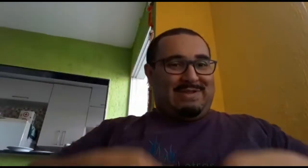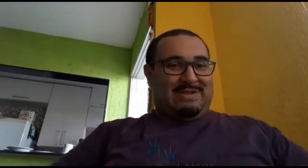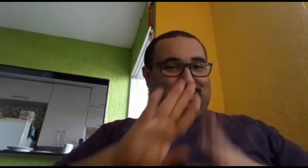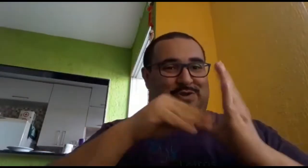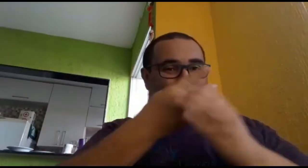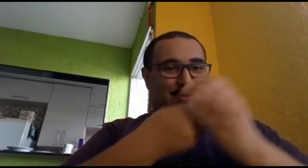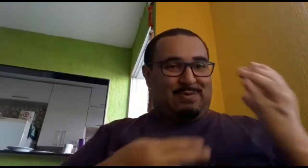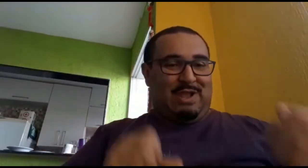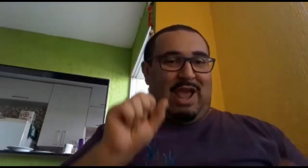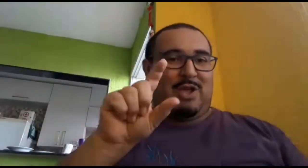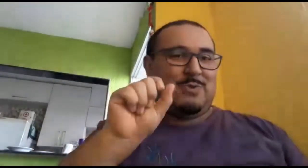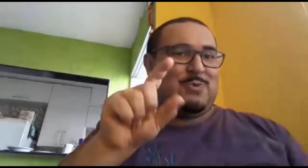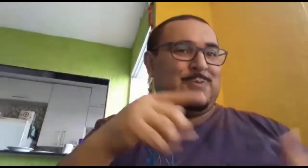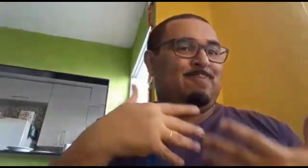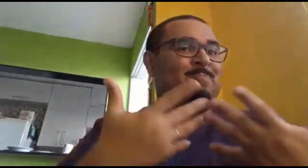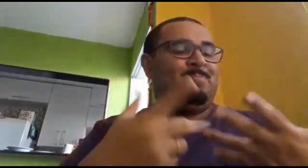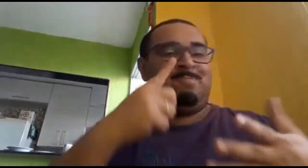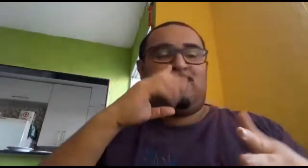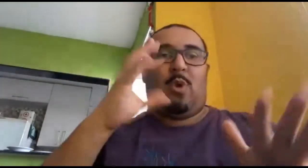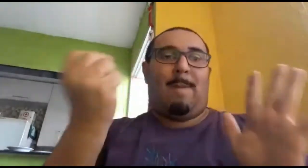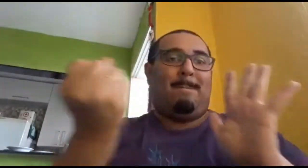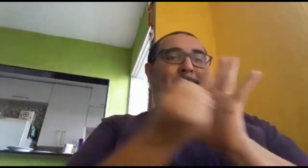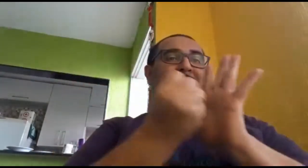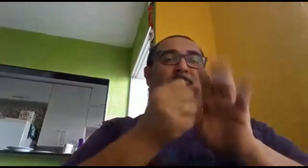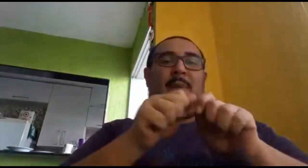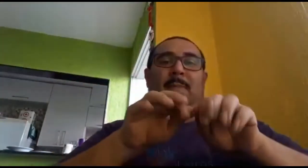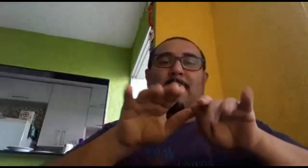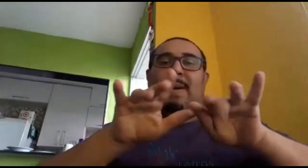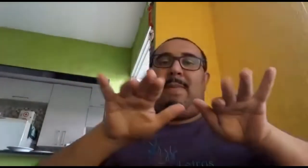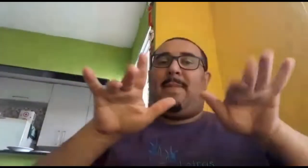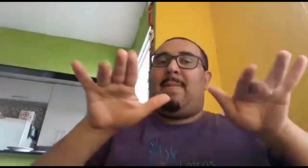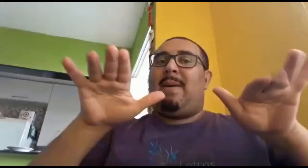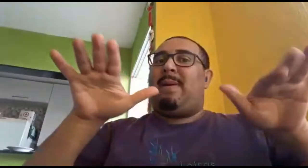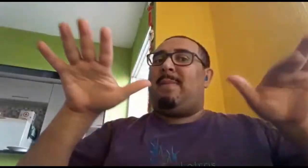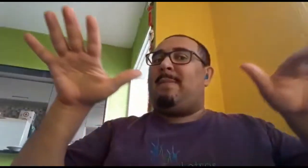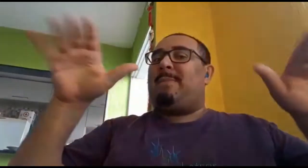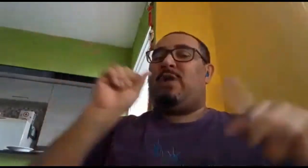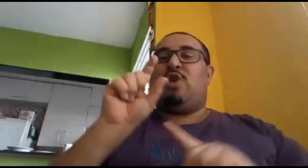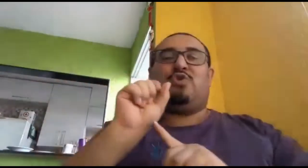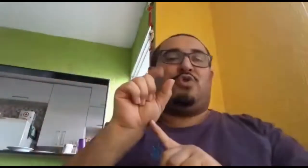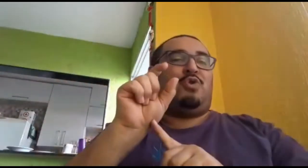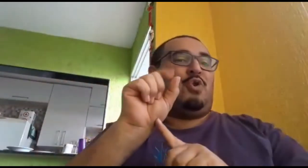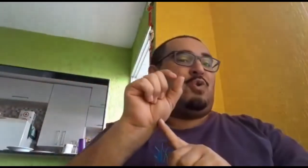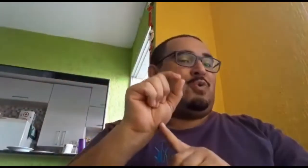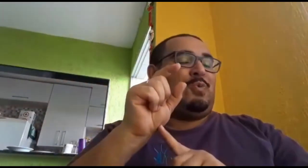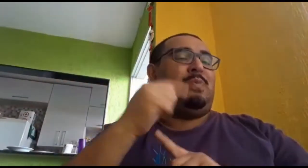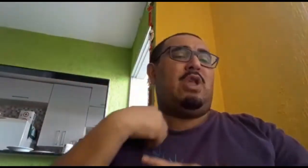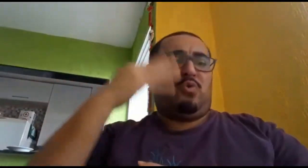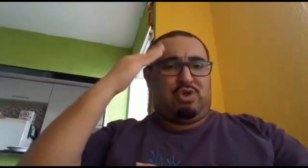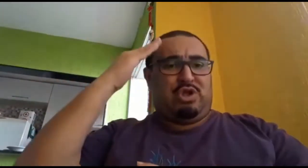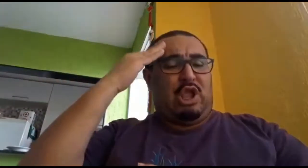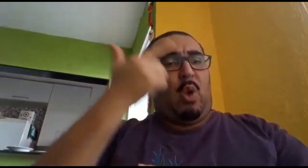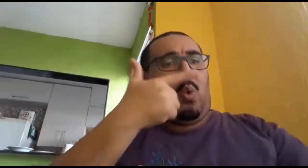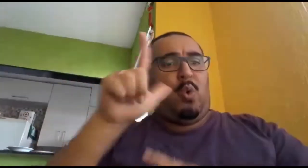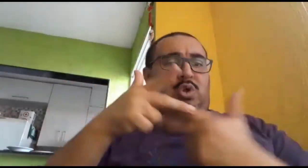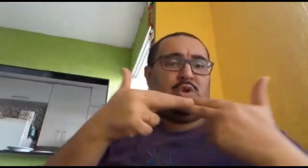E o Samuel, que teve um momento celebridade, falou que tirava dezenas de fotos por dia e deu até autógrafo, Fátima, só por